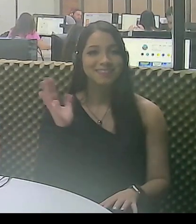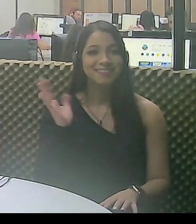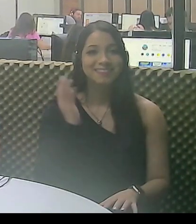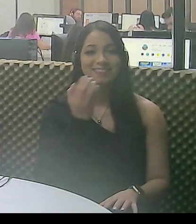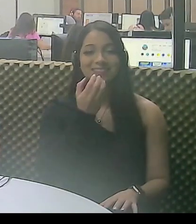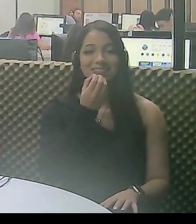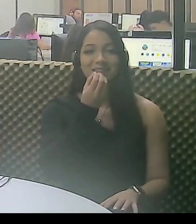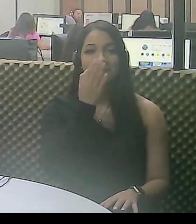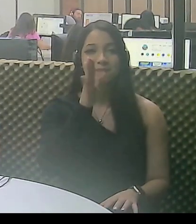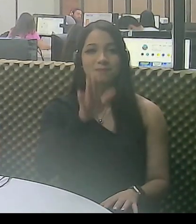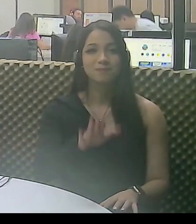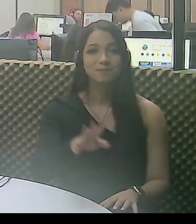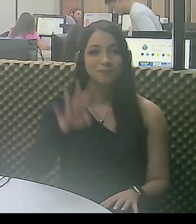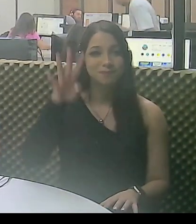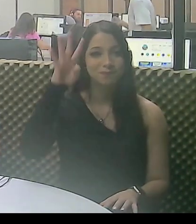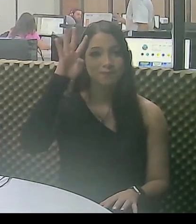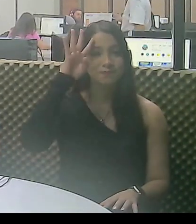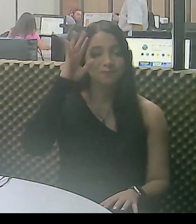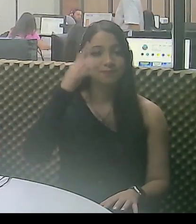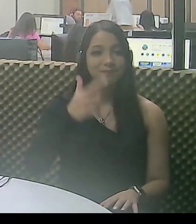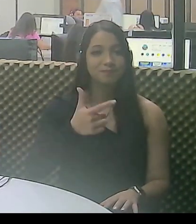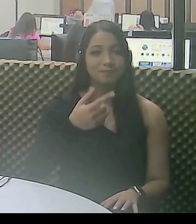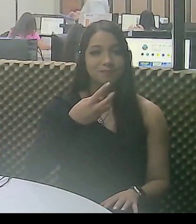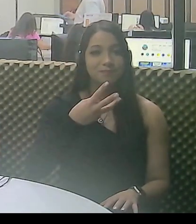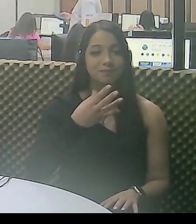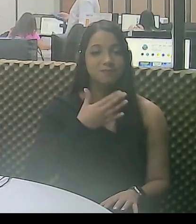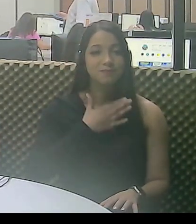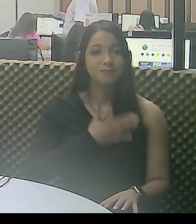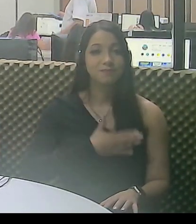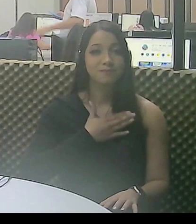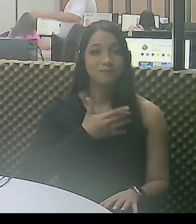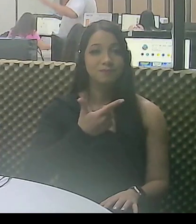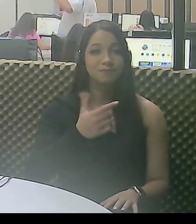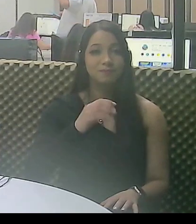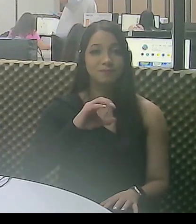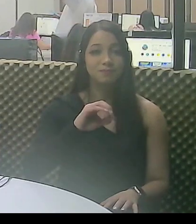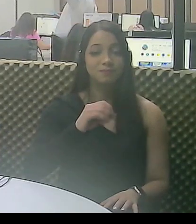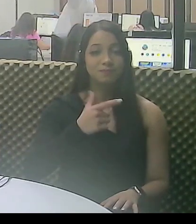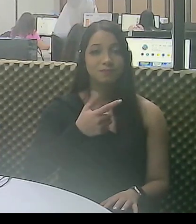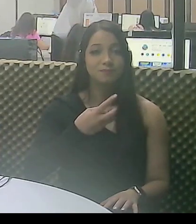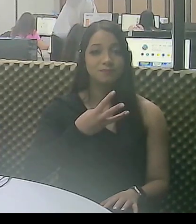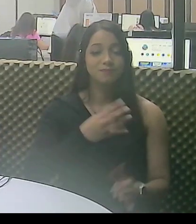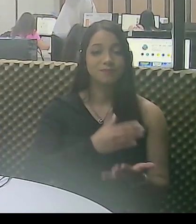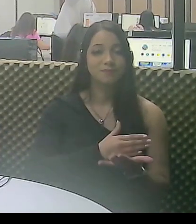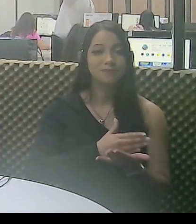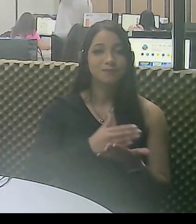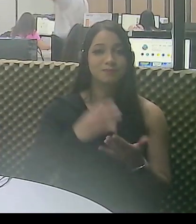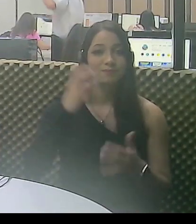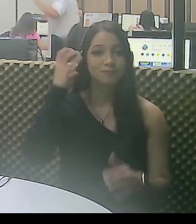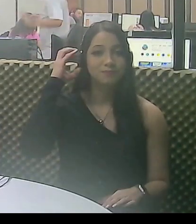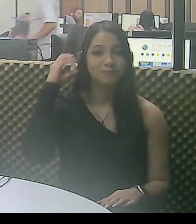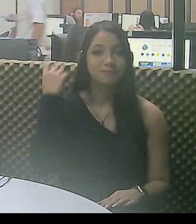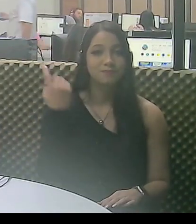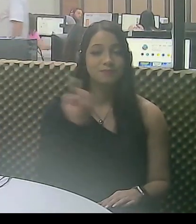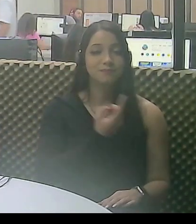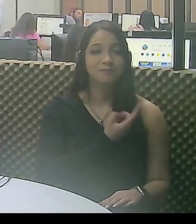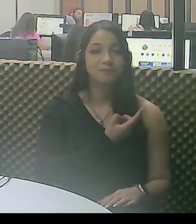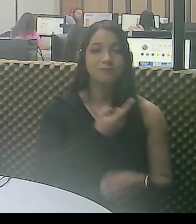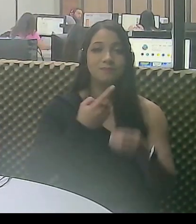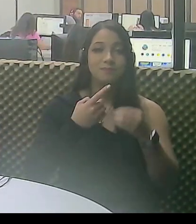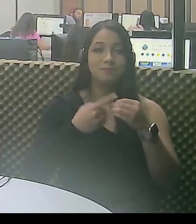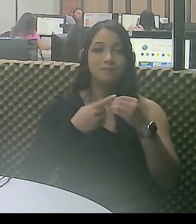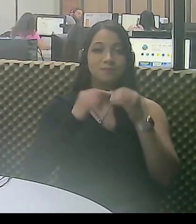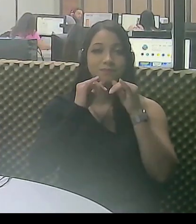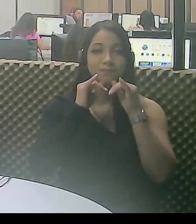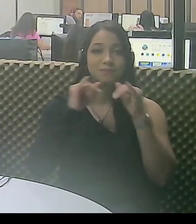Olá, boa tarde. Hoje é quarta-feira, dia 23 de agosto de 2023. Está no ar a Rádio Nossa Cidade com um boletim de notícias sobre o que de